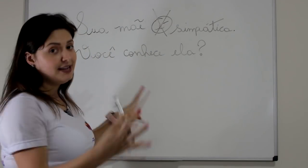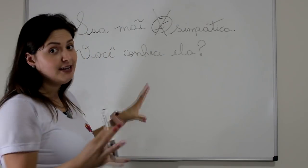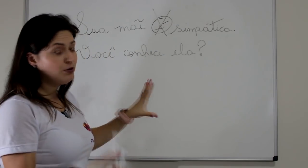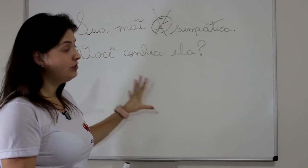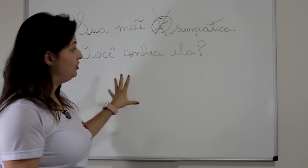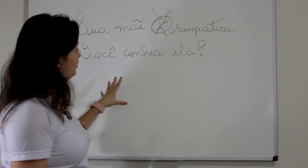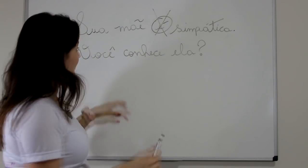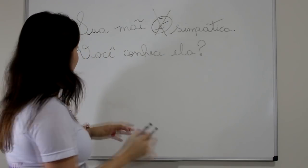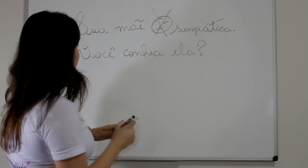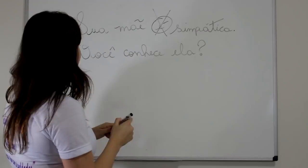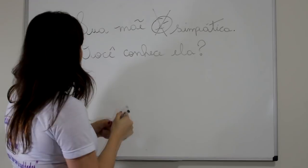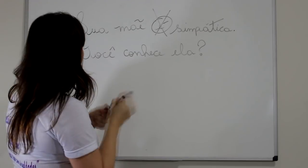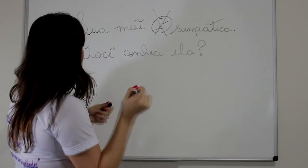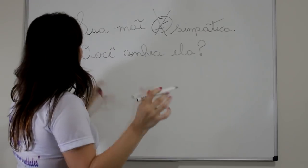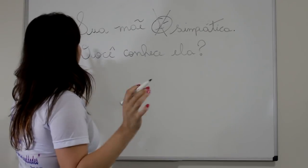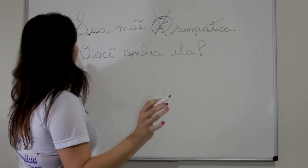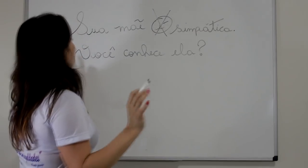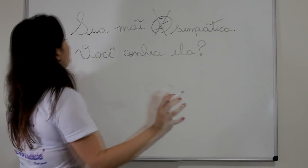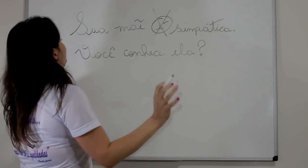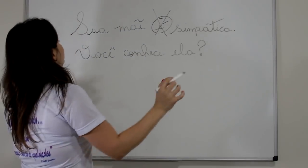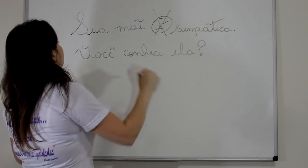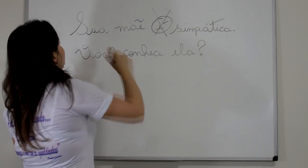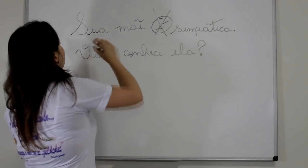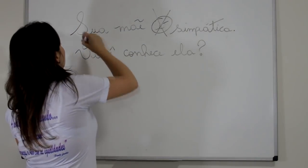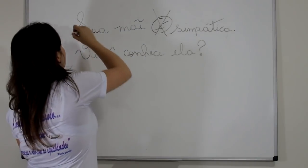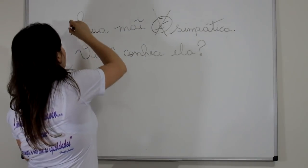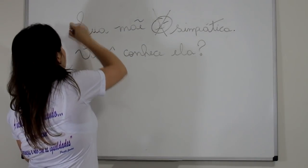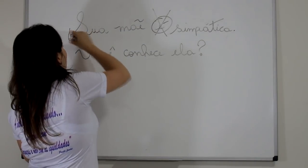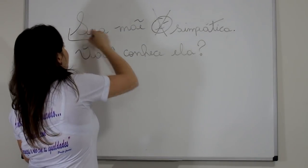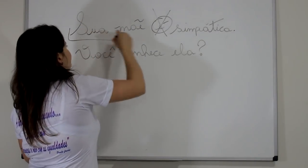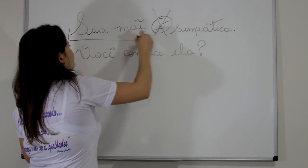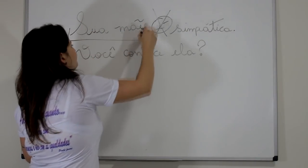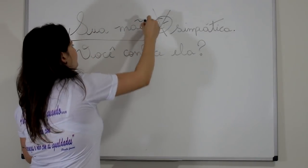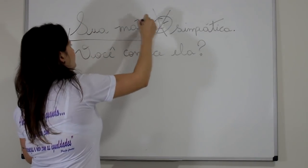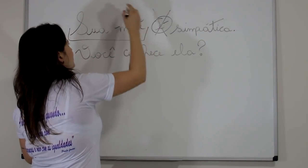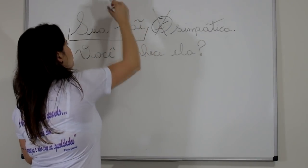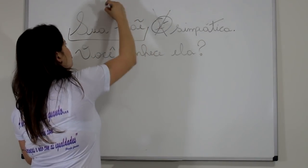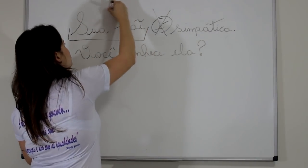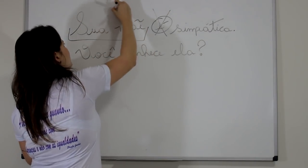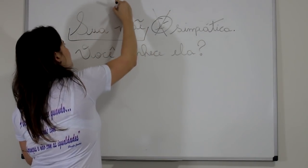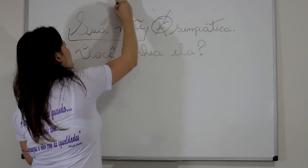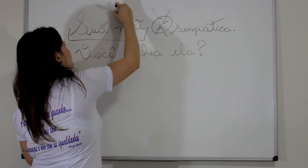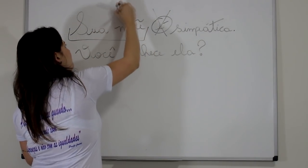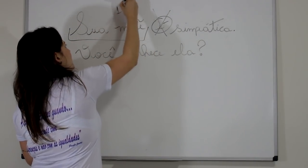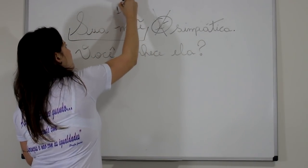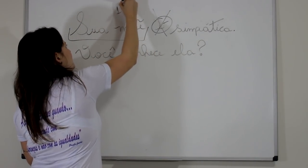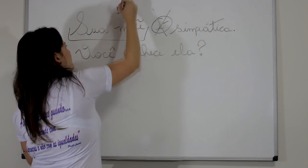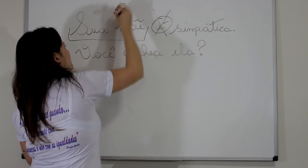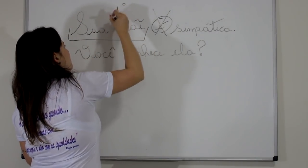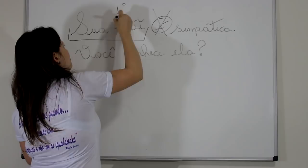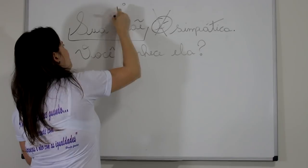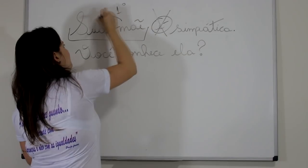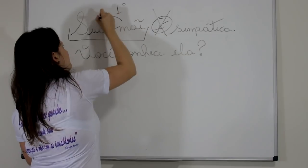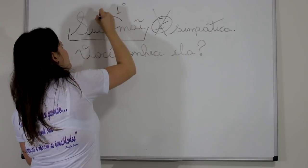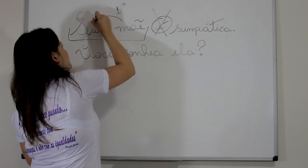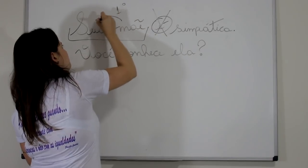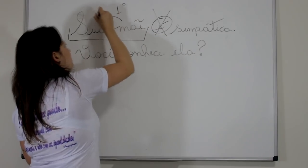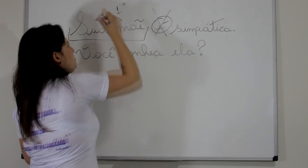entender o que a gente está fazendo. Como que vai ser então isso daqui, ó? Sua mãe em primeiro. Esse daqui não tem